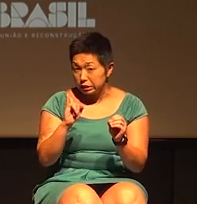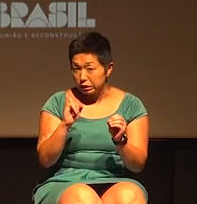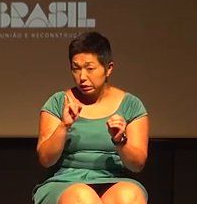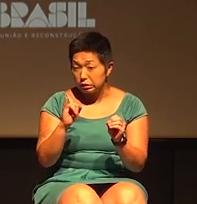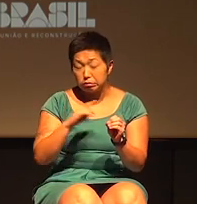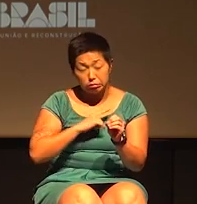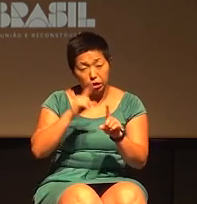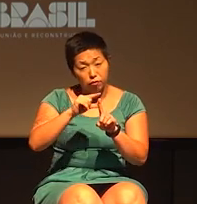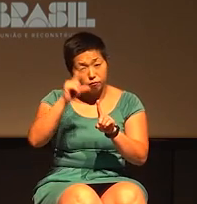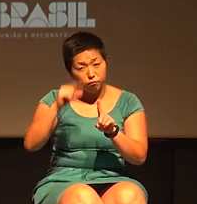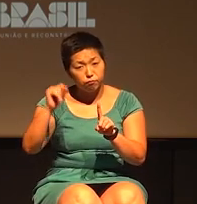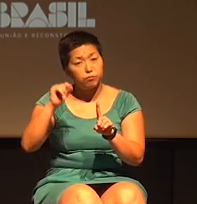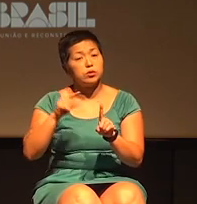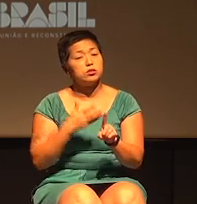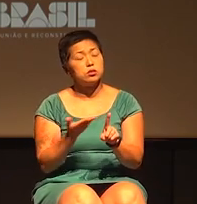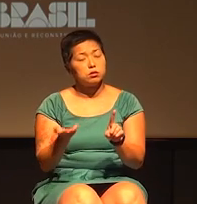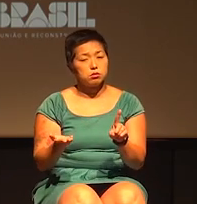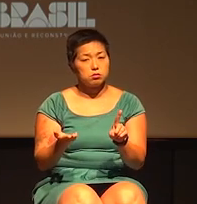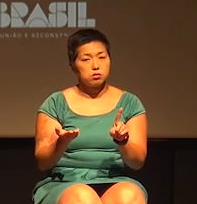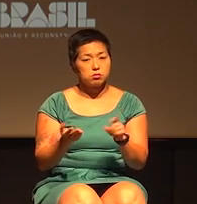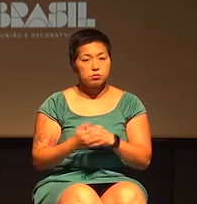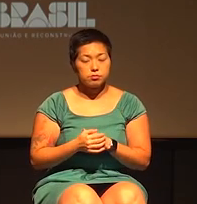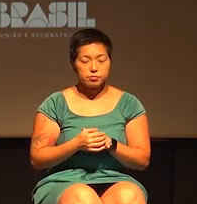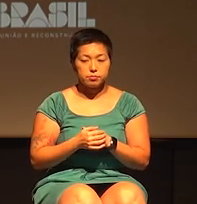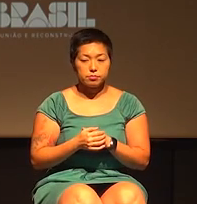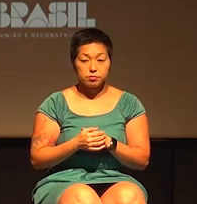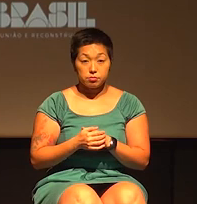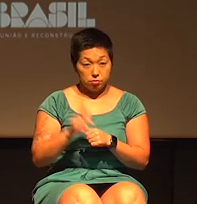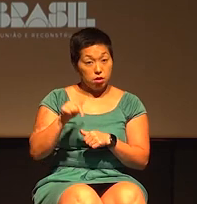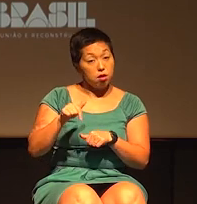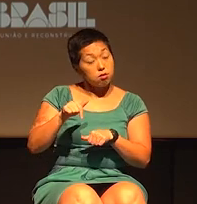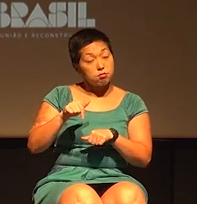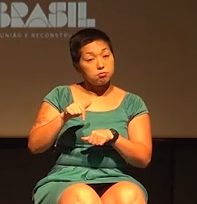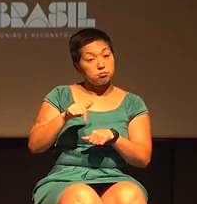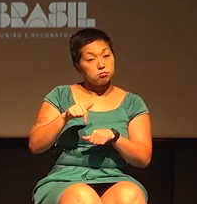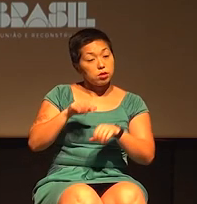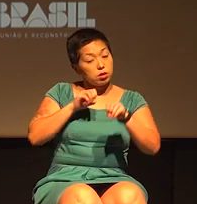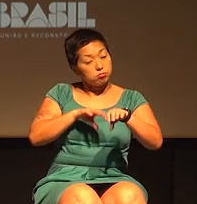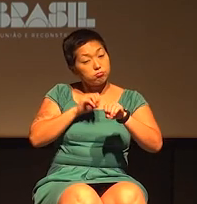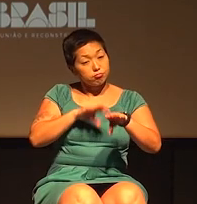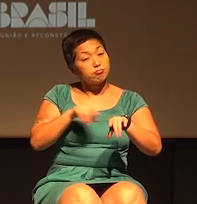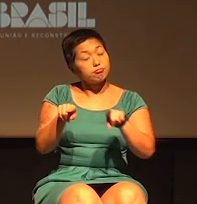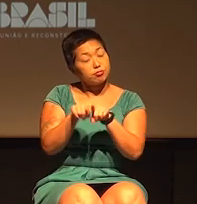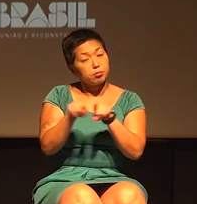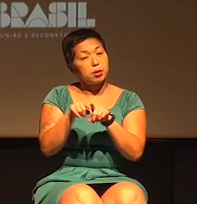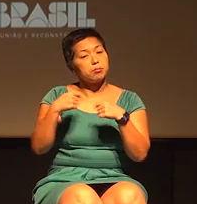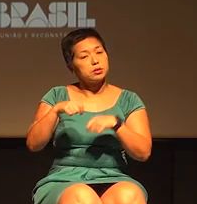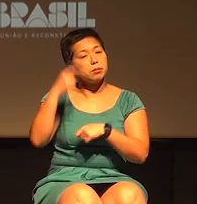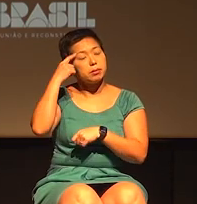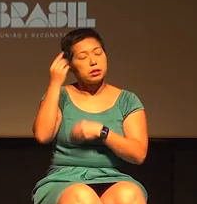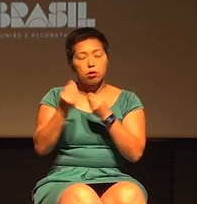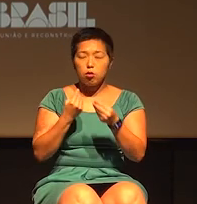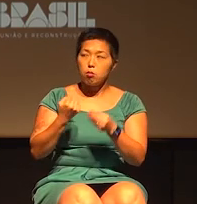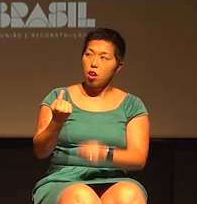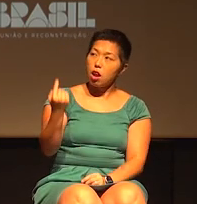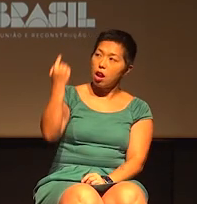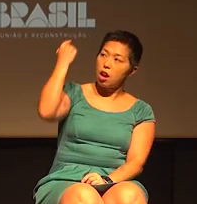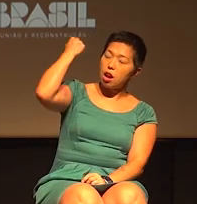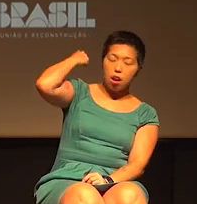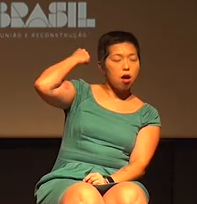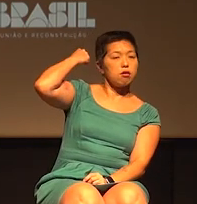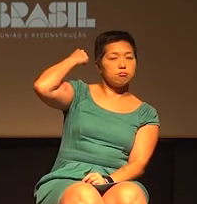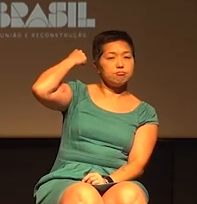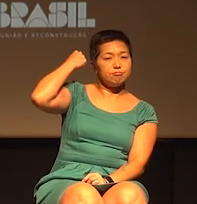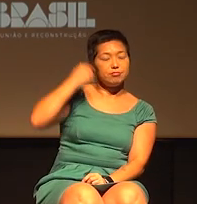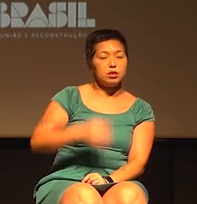têm o vegetal é isso não é partir esse Educacional a gente tava comentando que a gente precisa trabalhar desde lá de trás